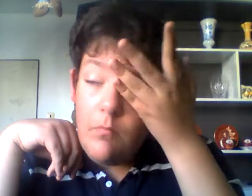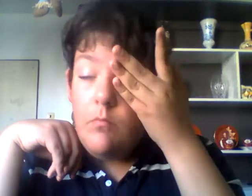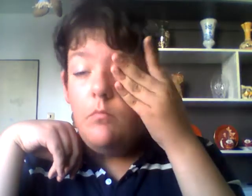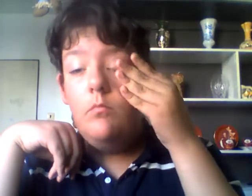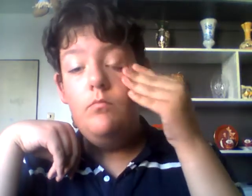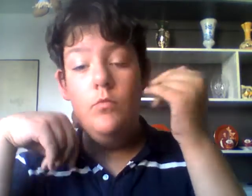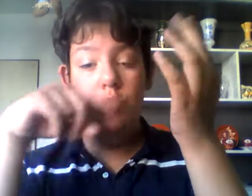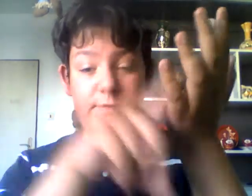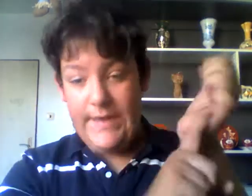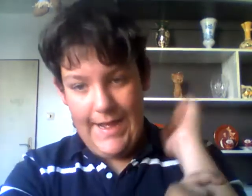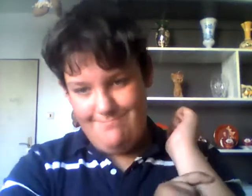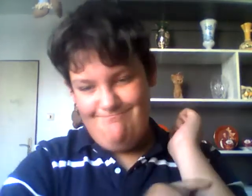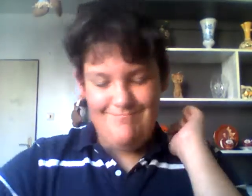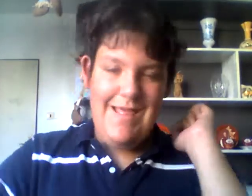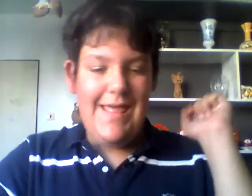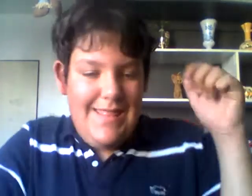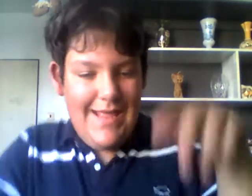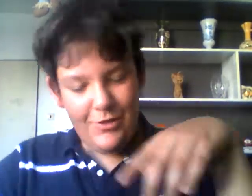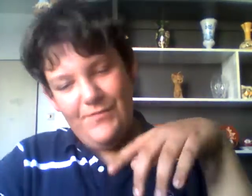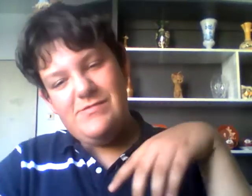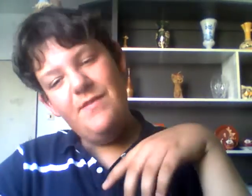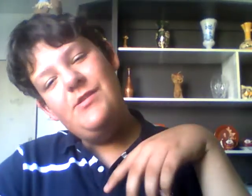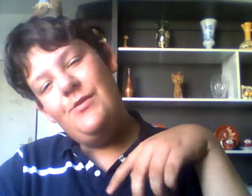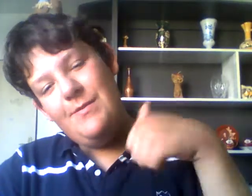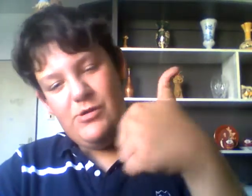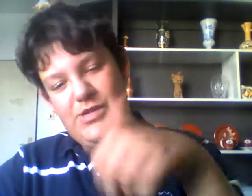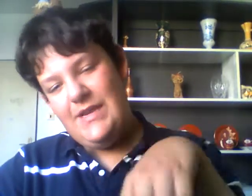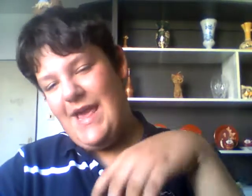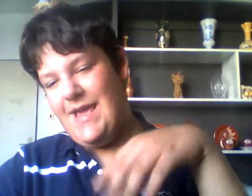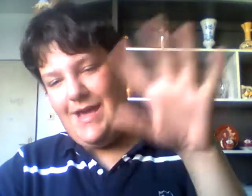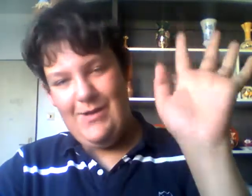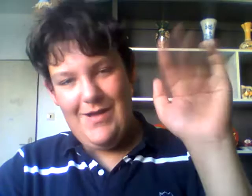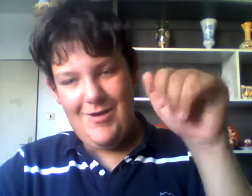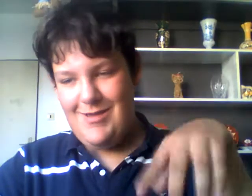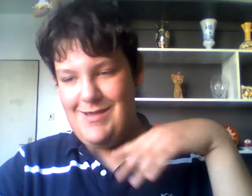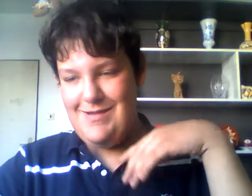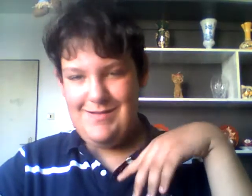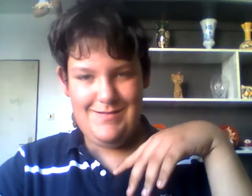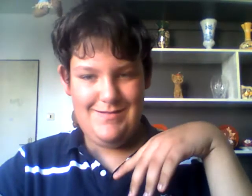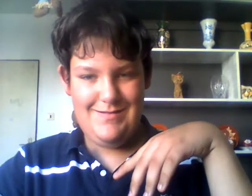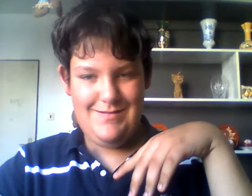USA. Tak je to pořád, aby to líbilo, tyto lajky, tak je to